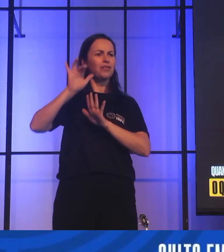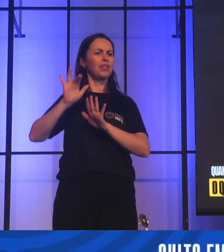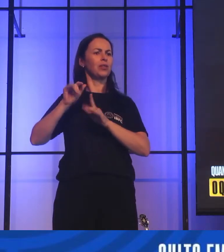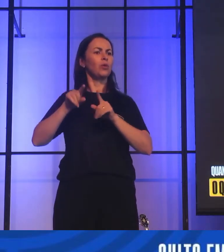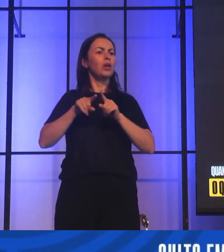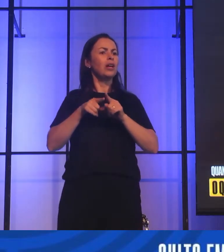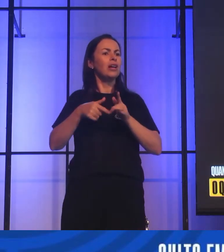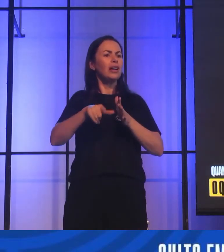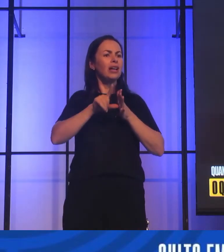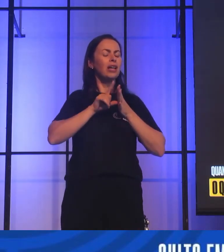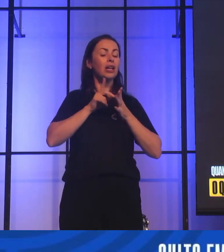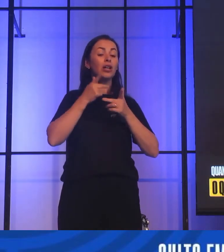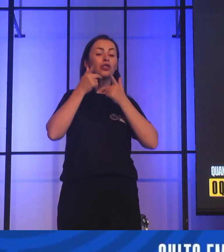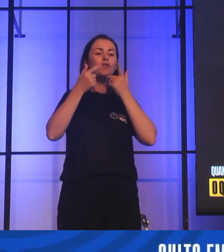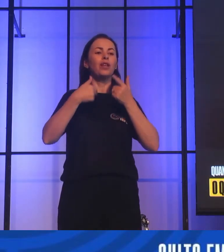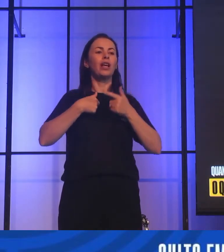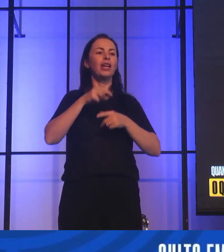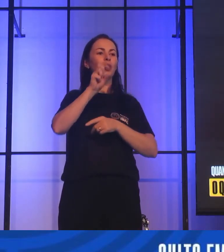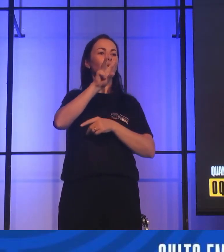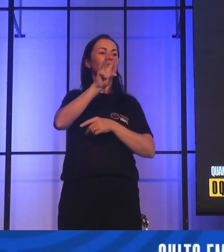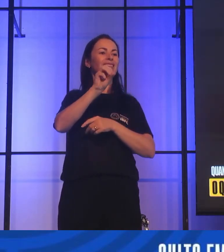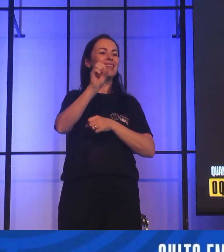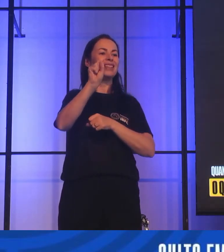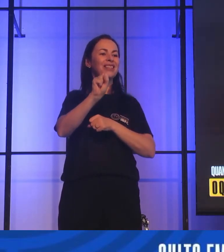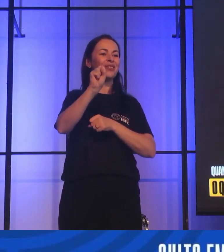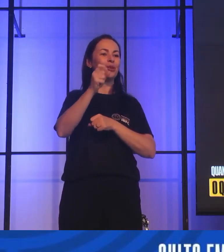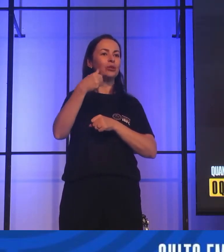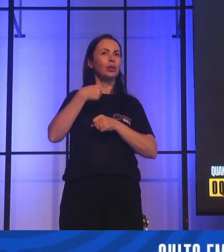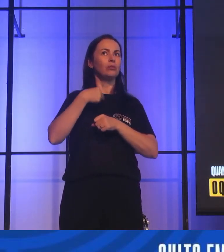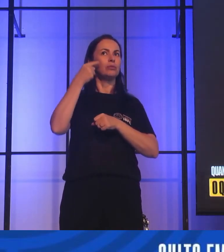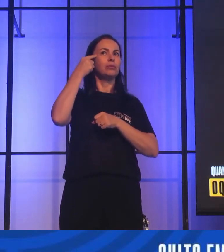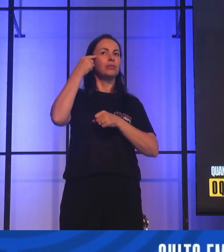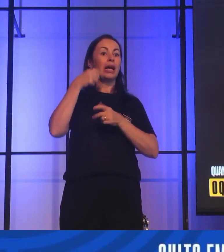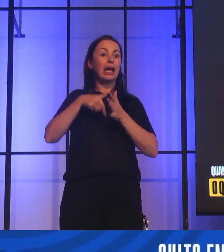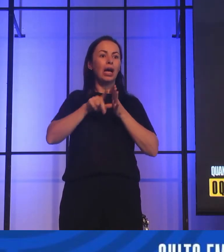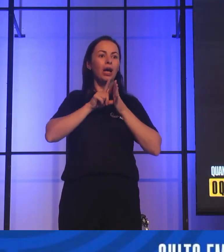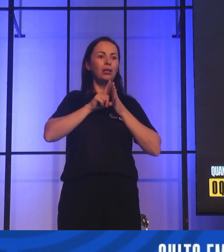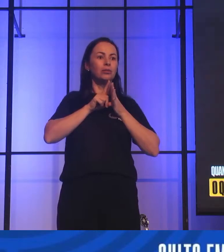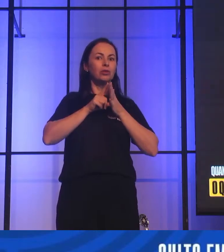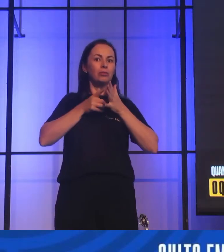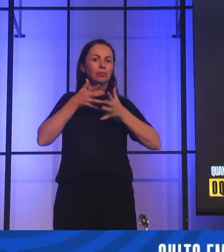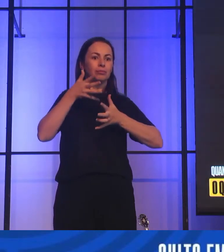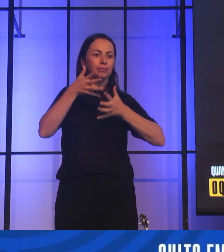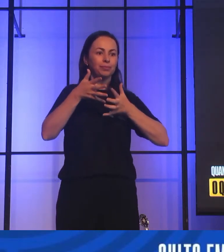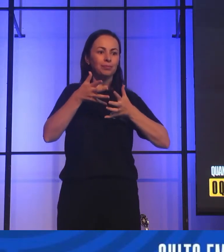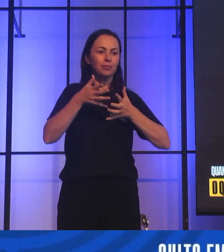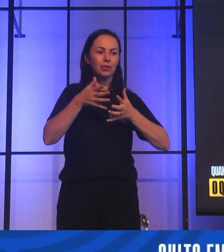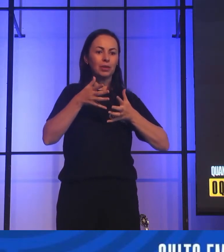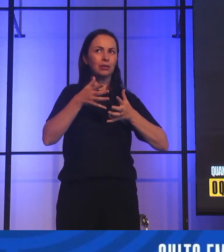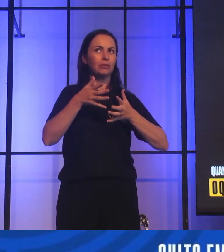eu reflito 30 segundos. Antes de abrir a boca.